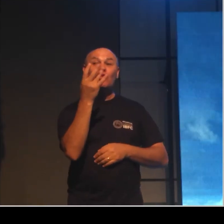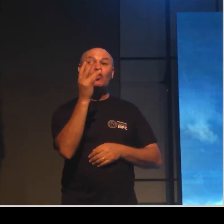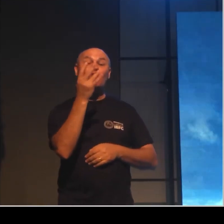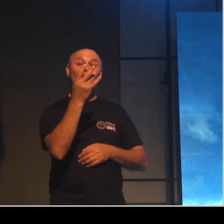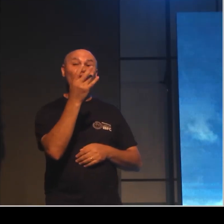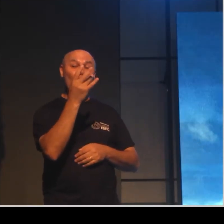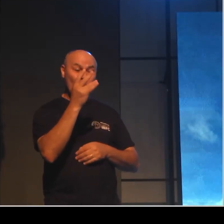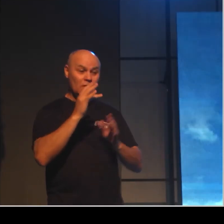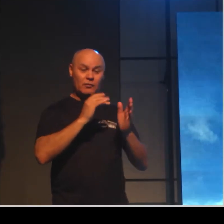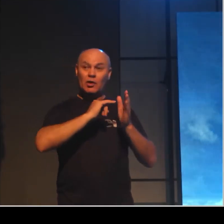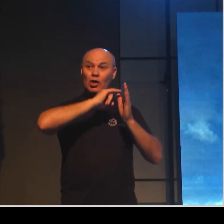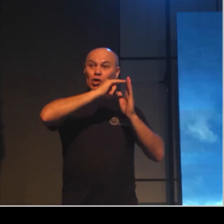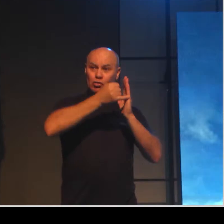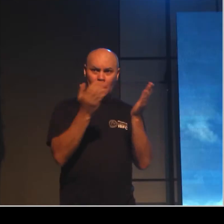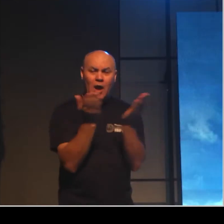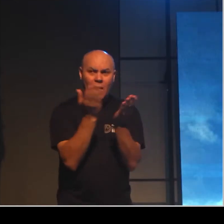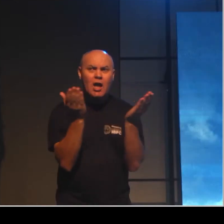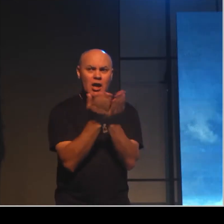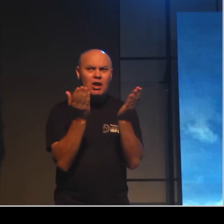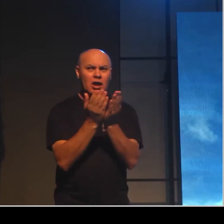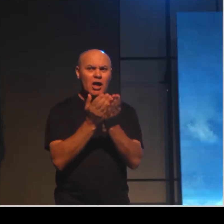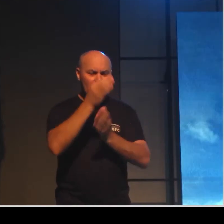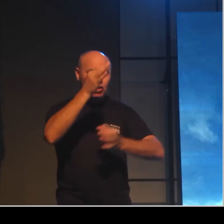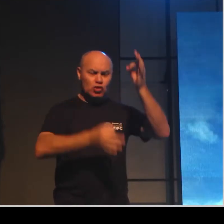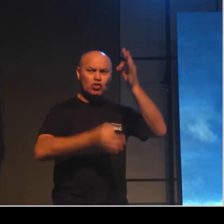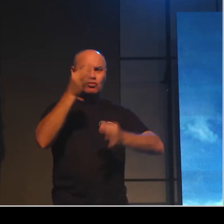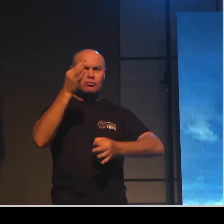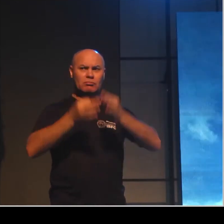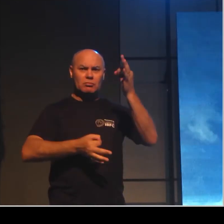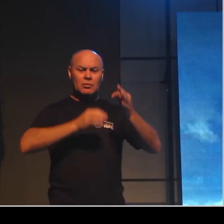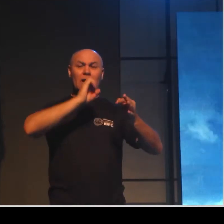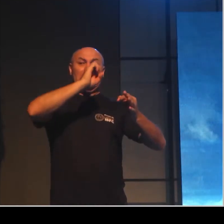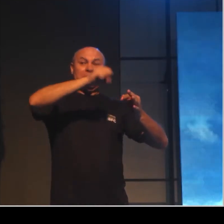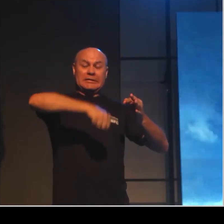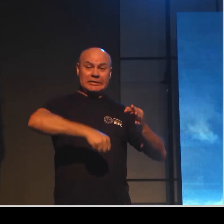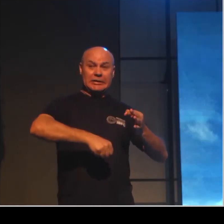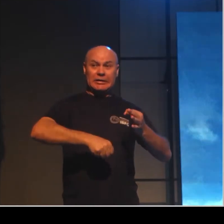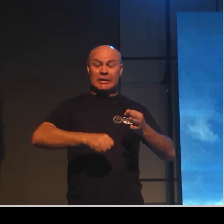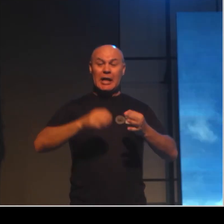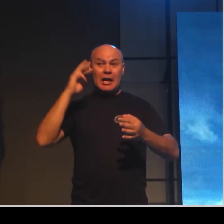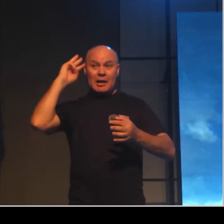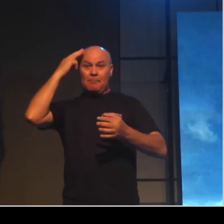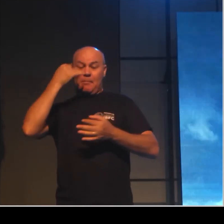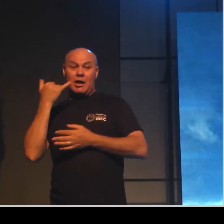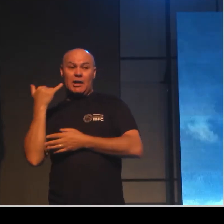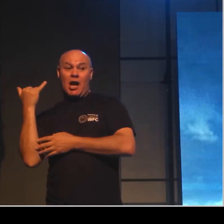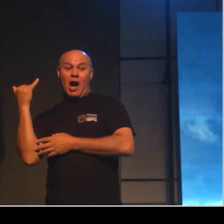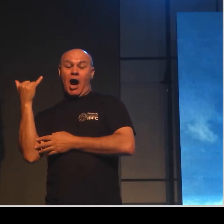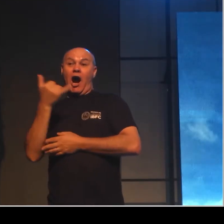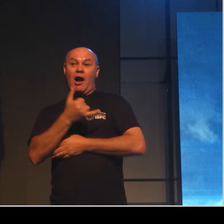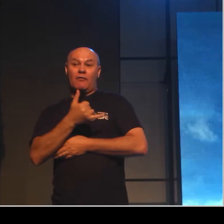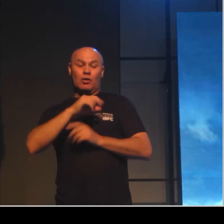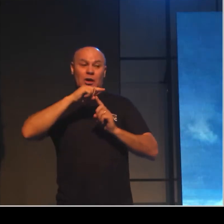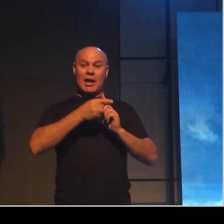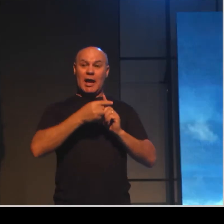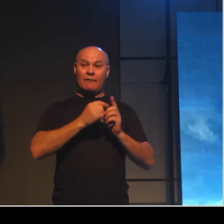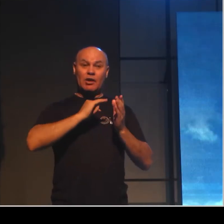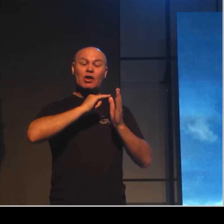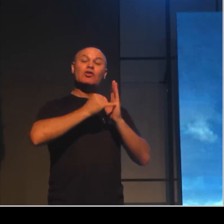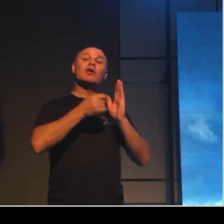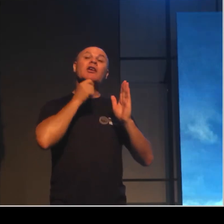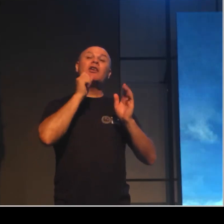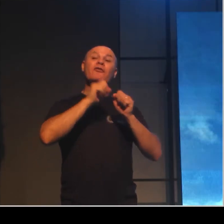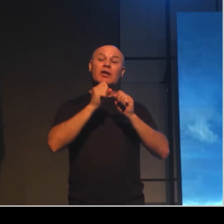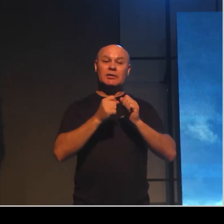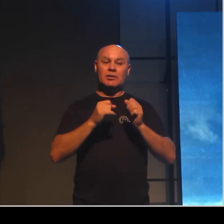Então ele resolveu romper a união, romper o noivado em segredo. Ele quis preservar